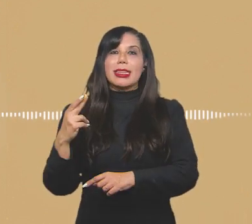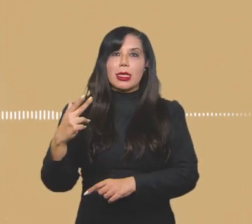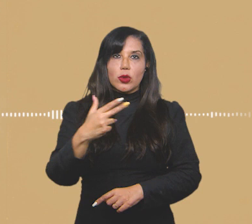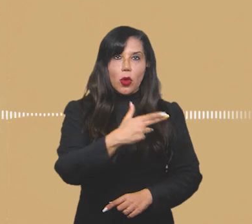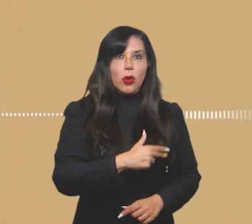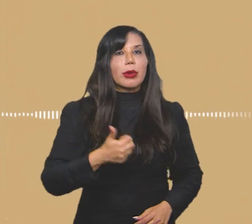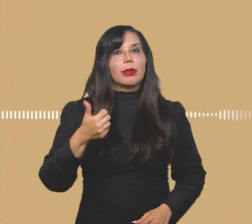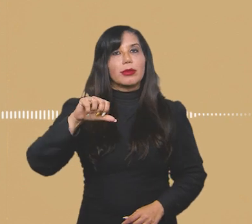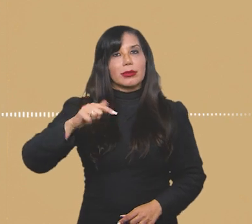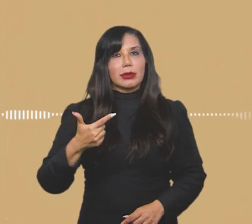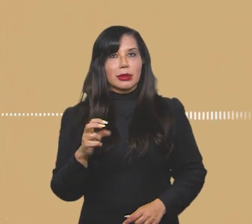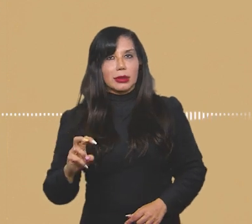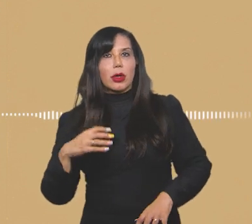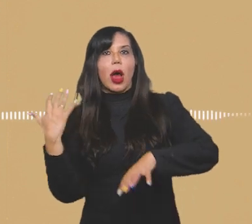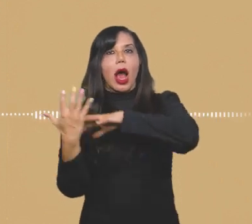1924, A Tesoura.